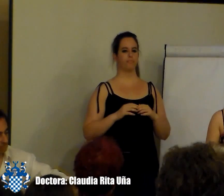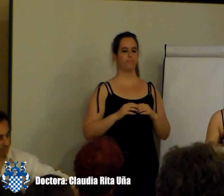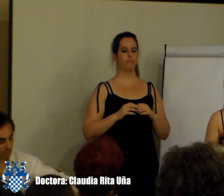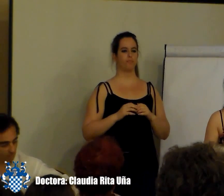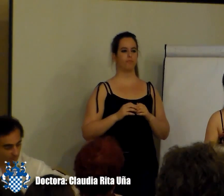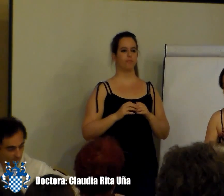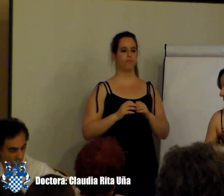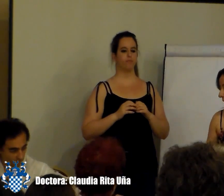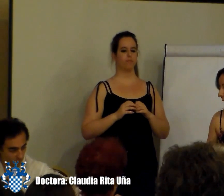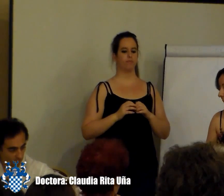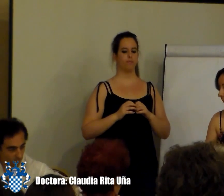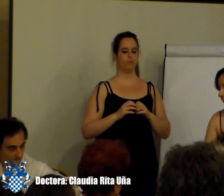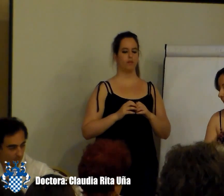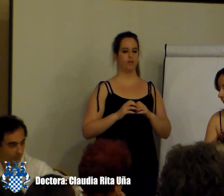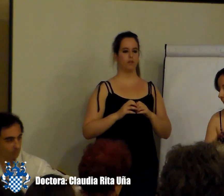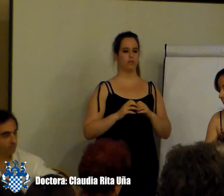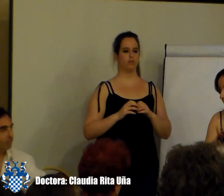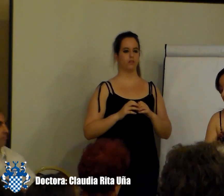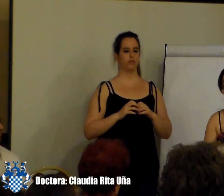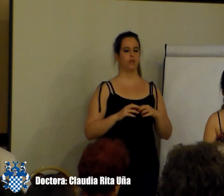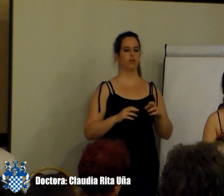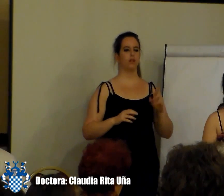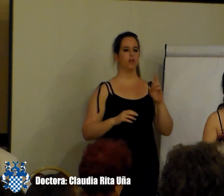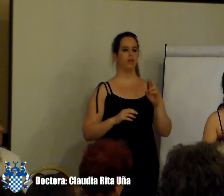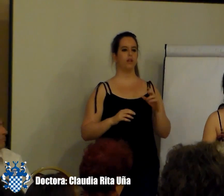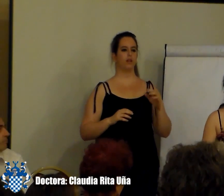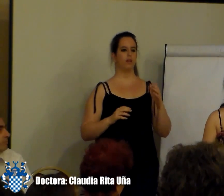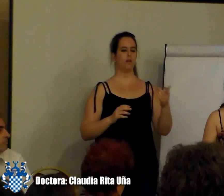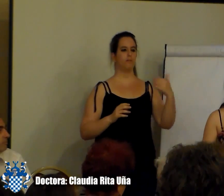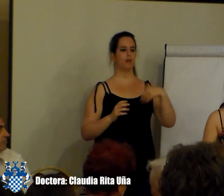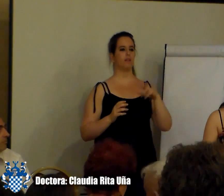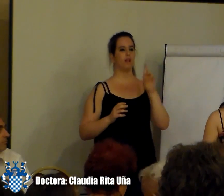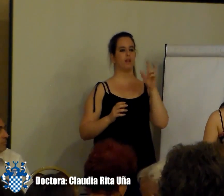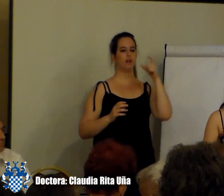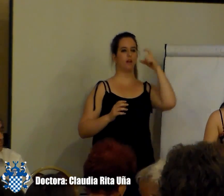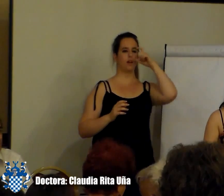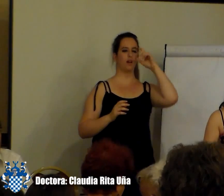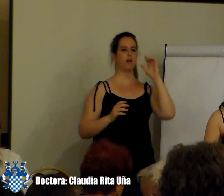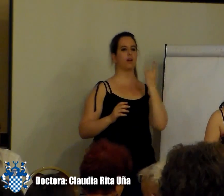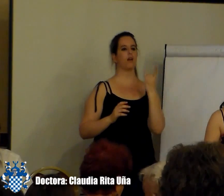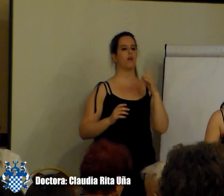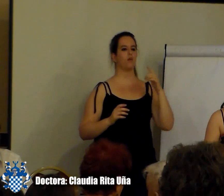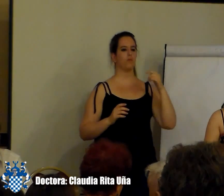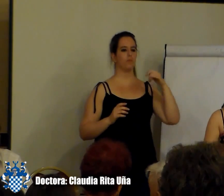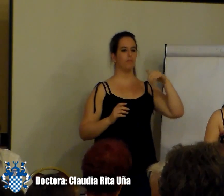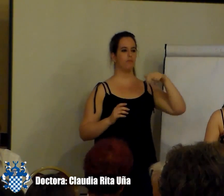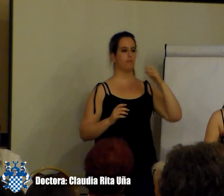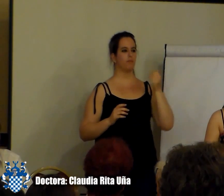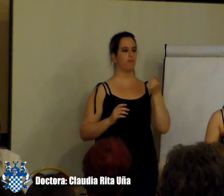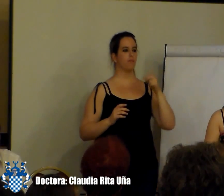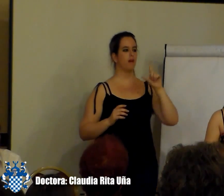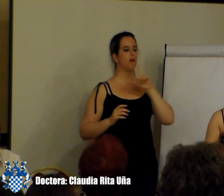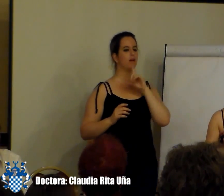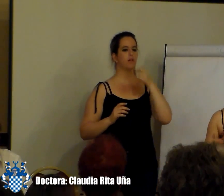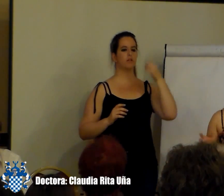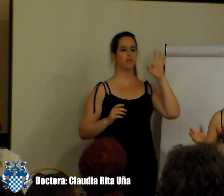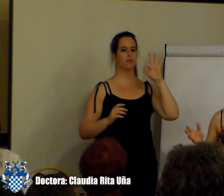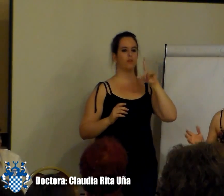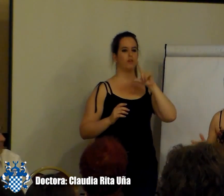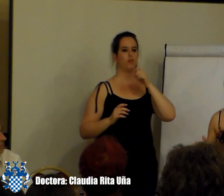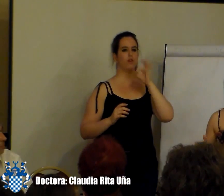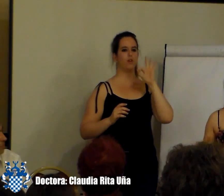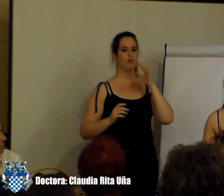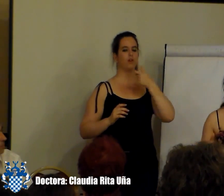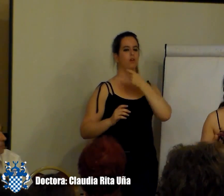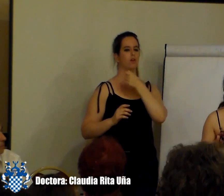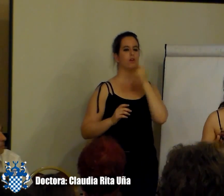llamar, de lo que es la parte reumatológica de la fibromialgia.